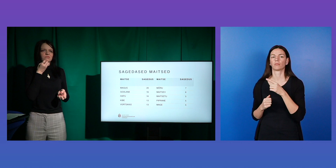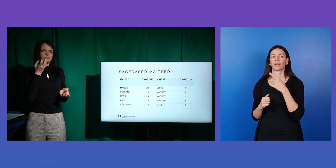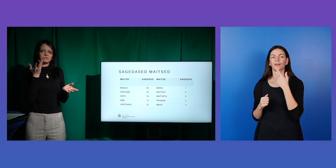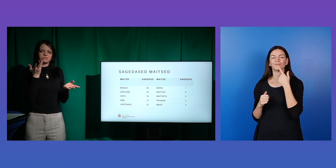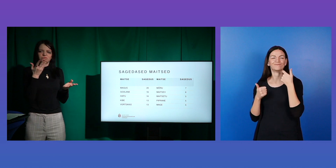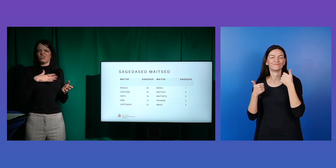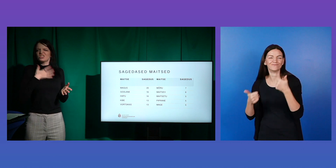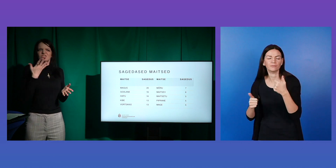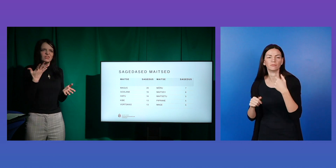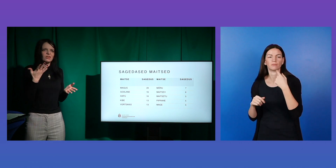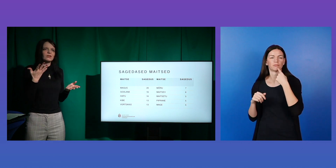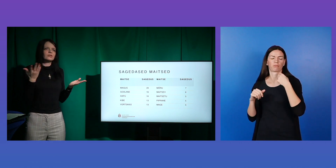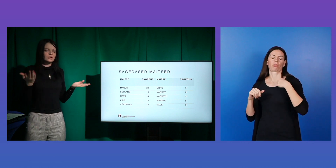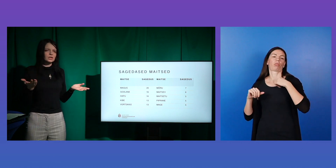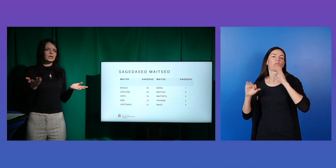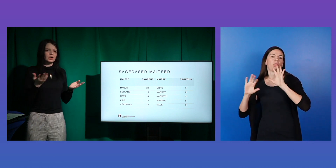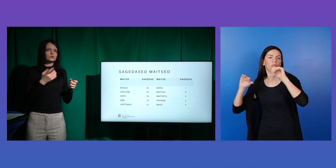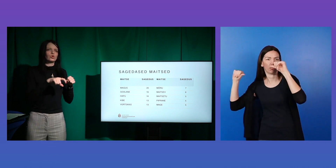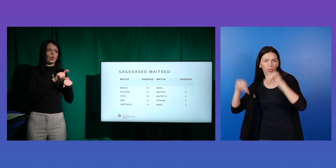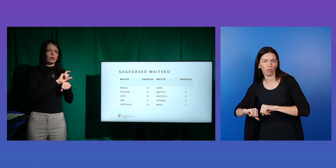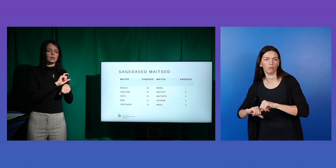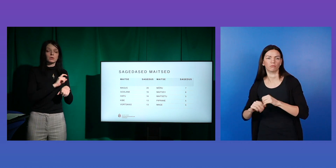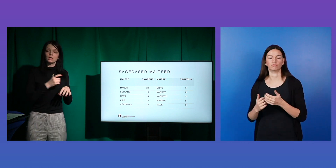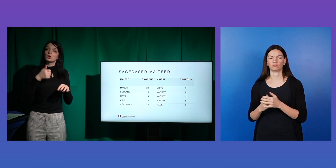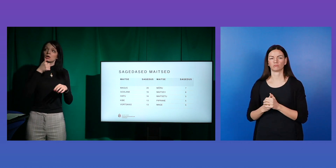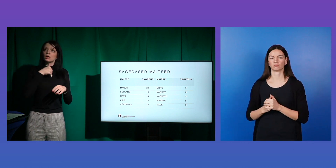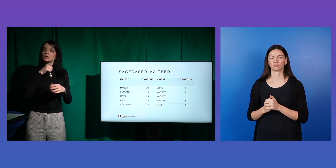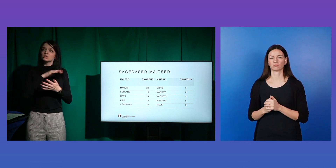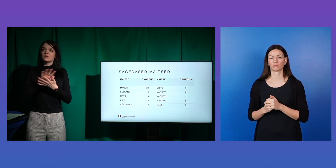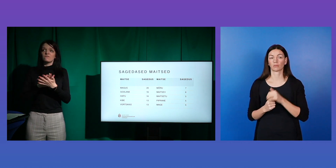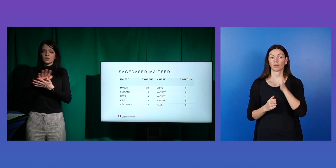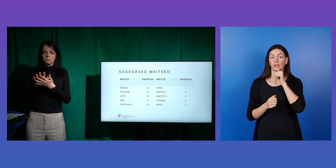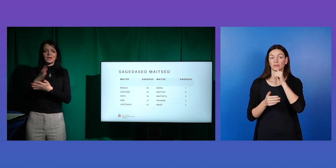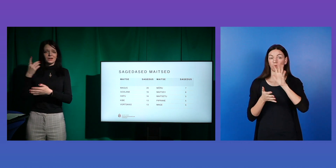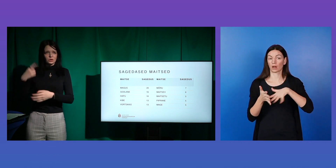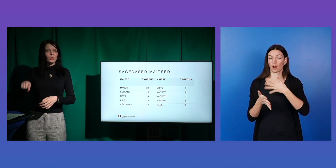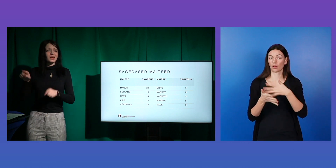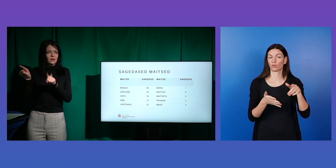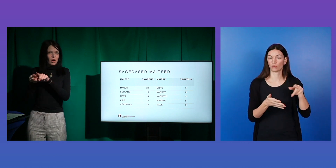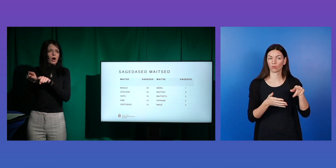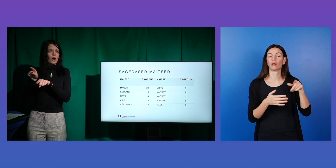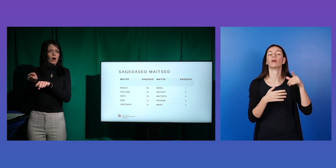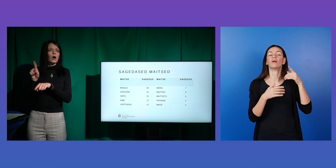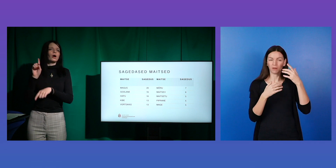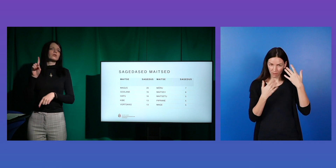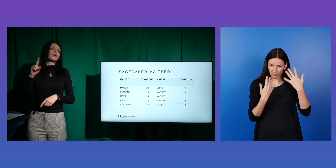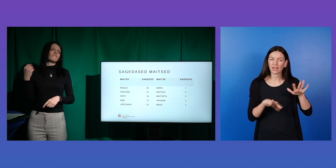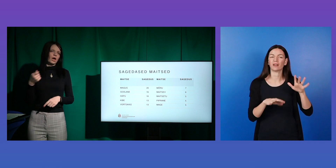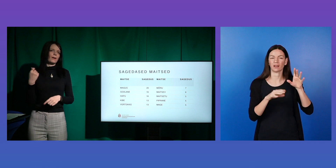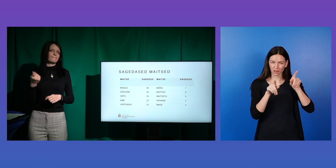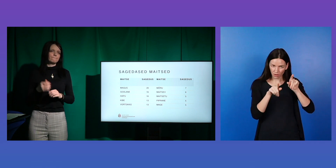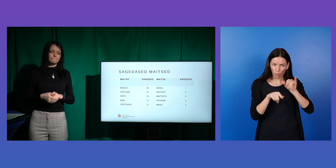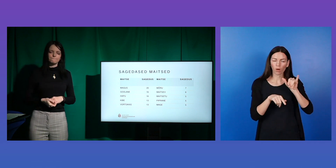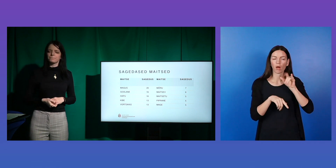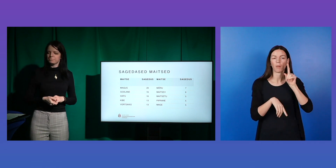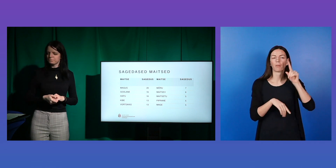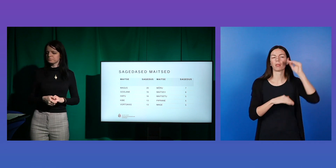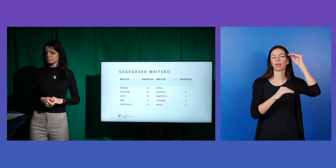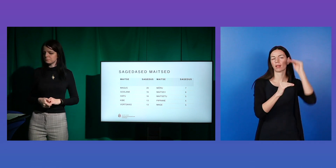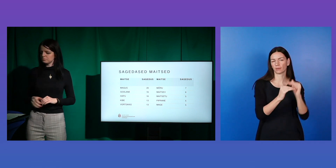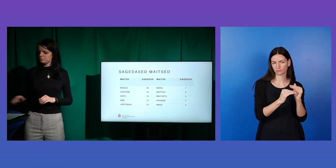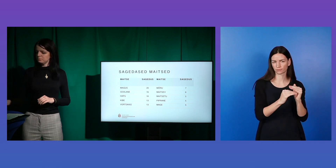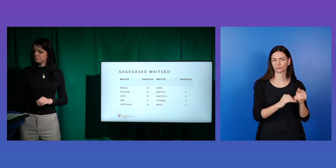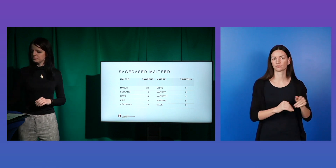maitsev või ei ole maitsev või ei taha või vastik või. Aga eesti viipekeeles oli ka neid, aga